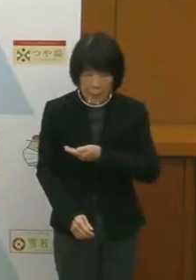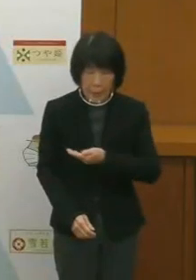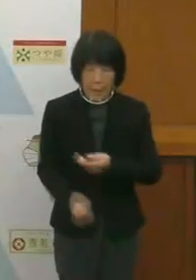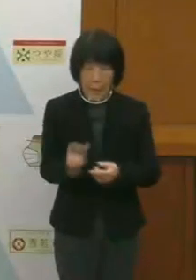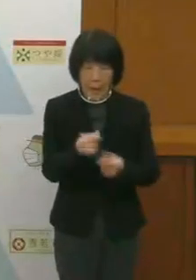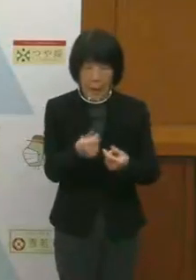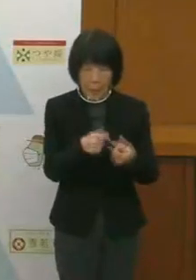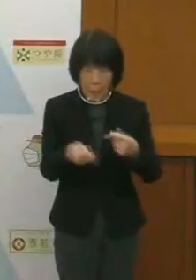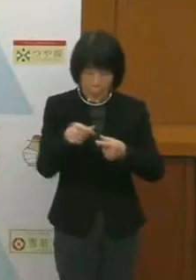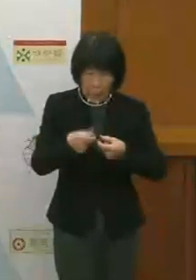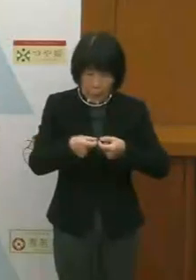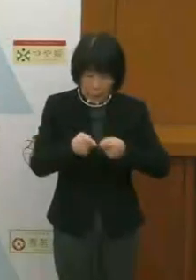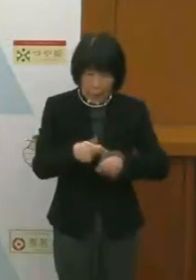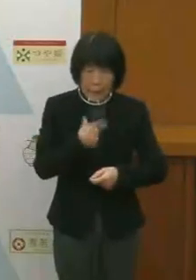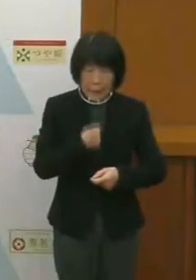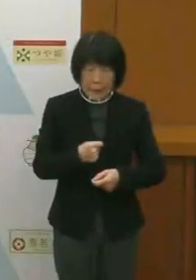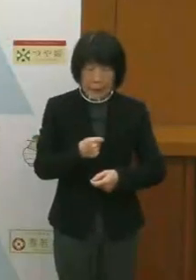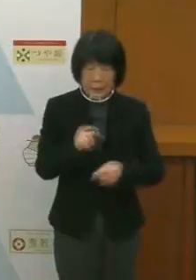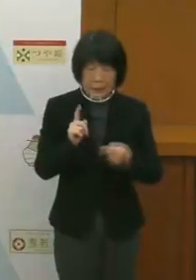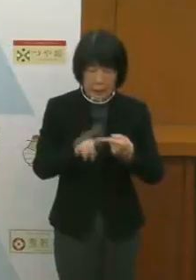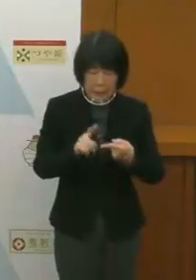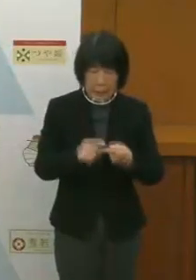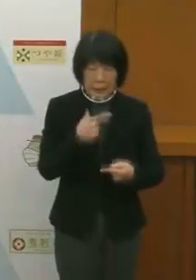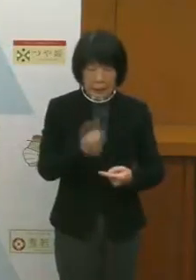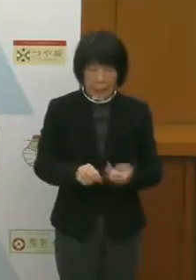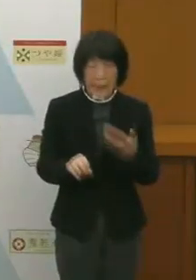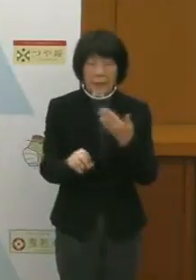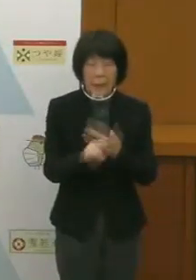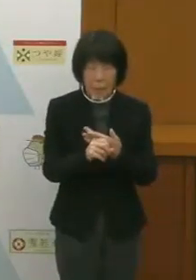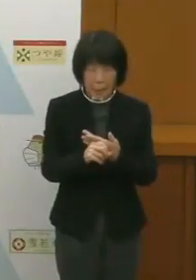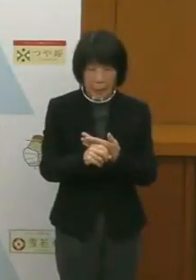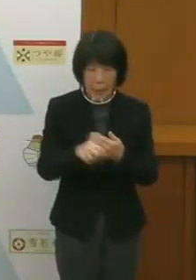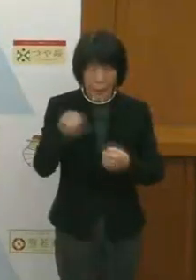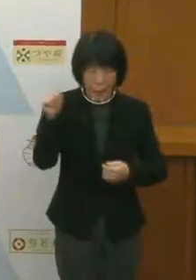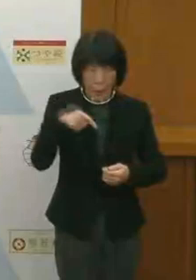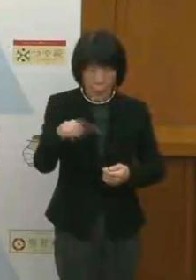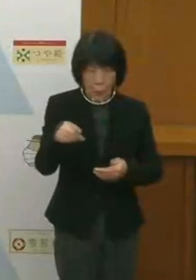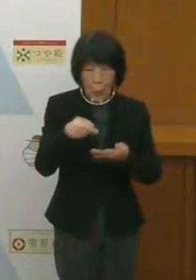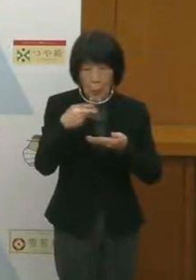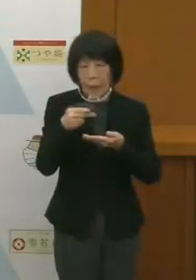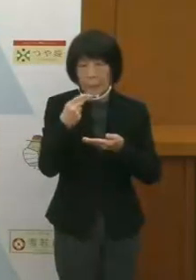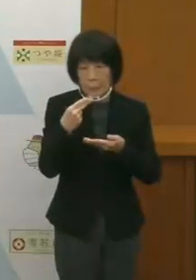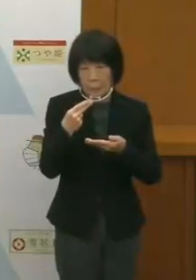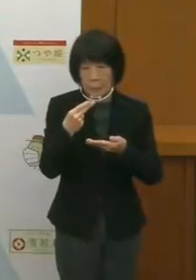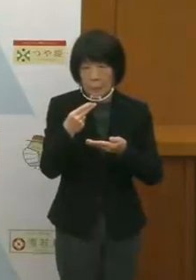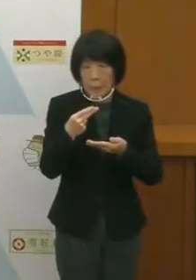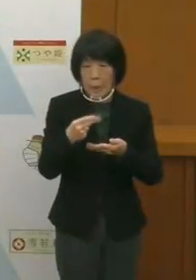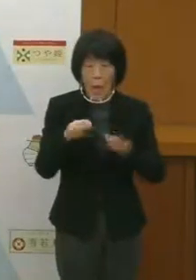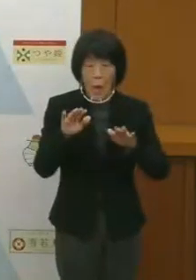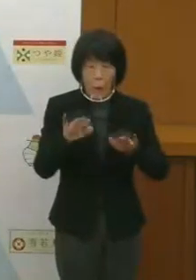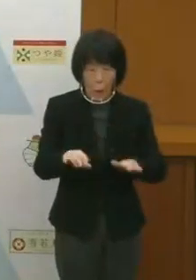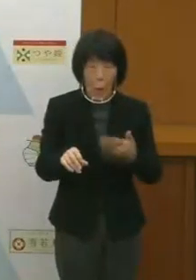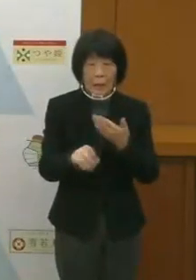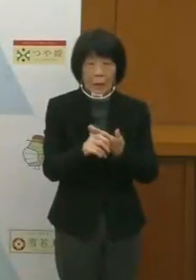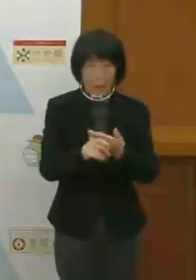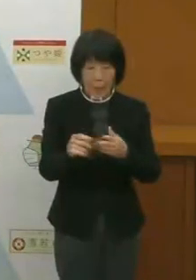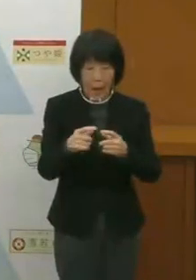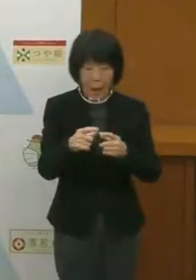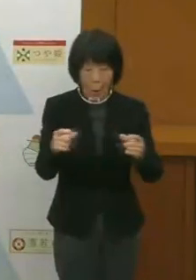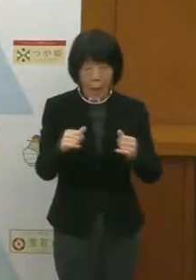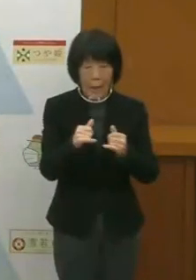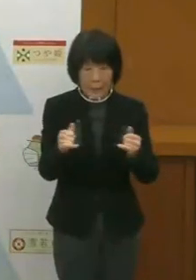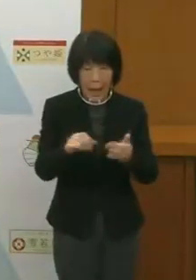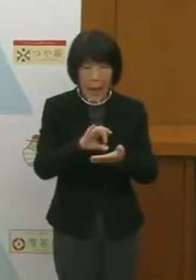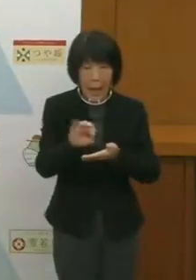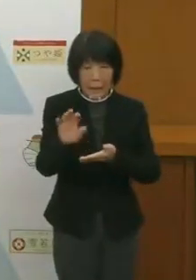と具体的に知りたいんですよ。GoTo イートで、まあ、今日例えば食事券とか買っている高齢者の方と